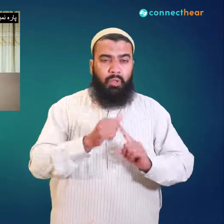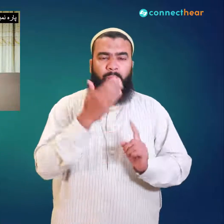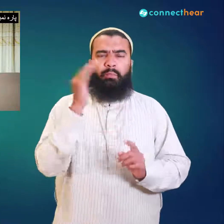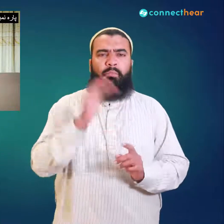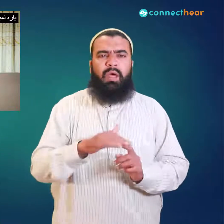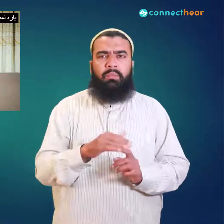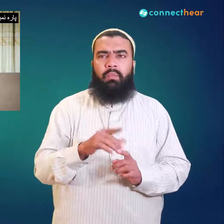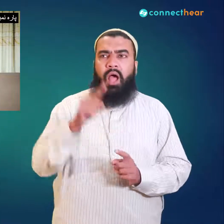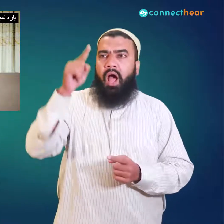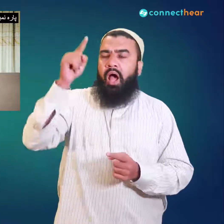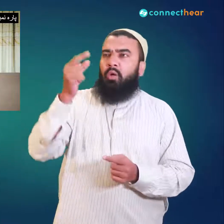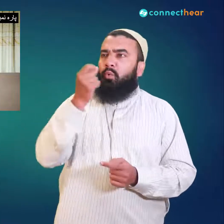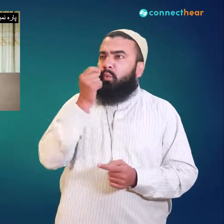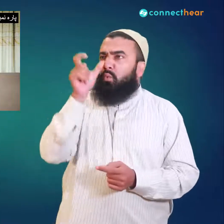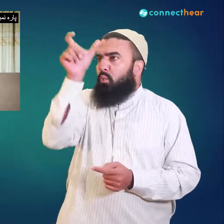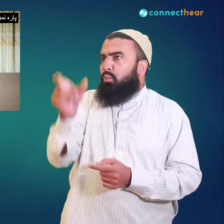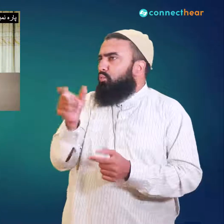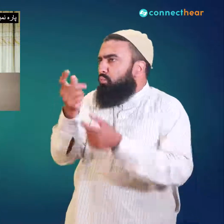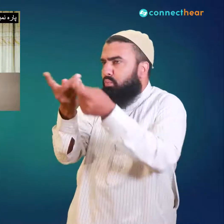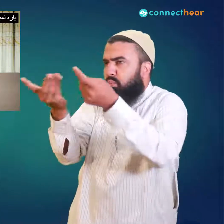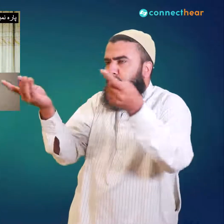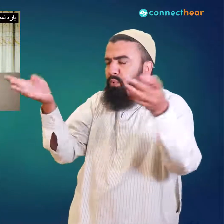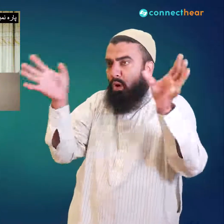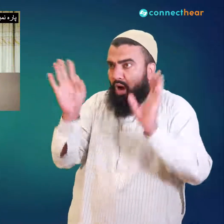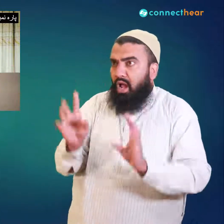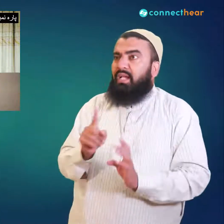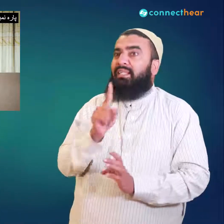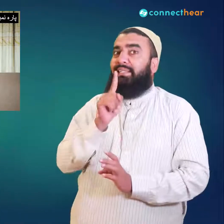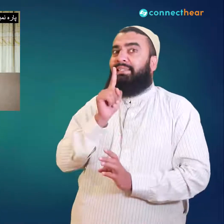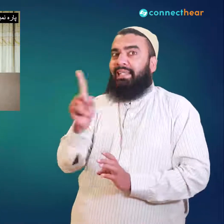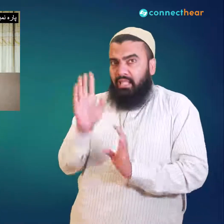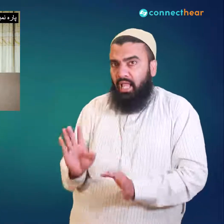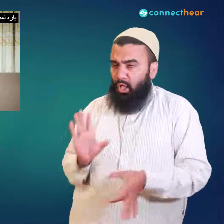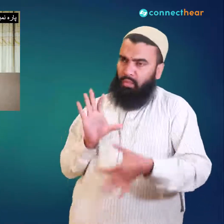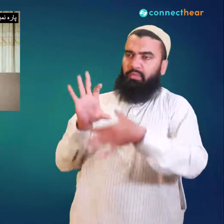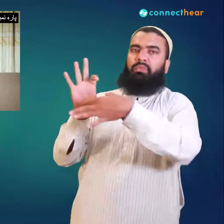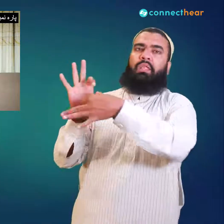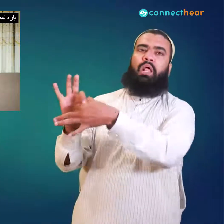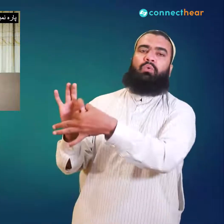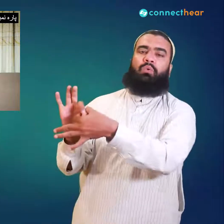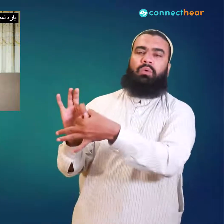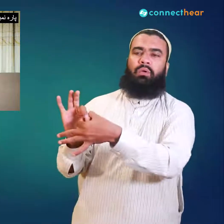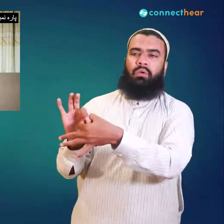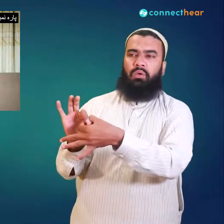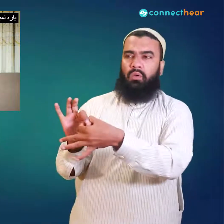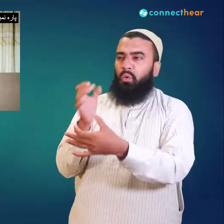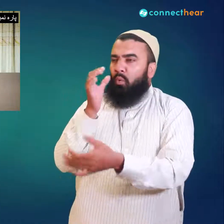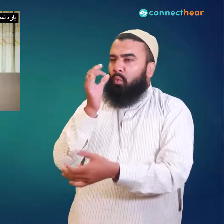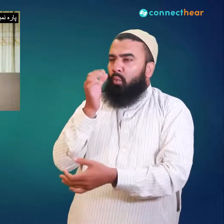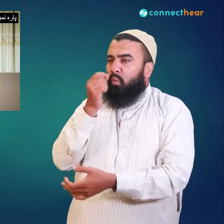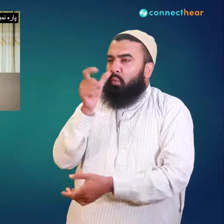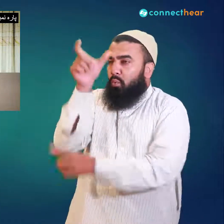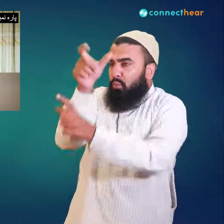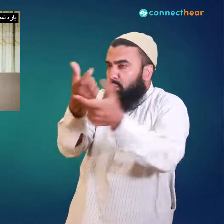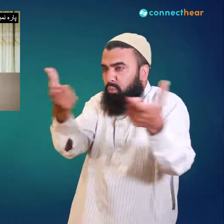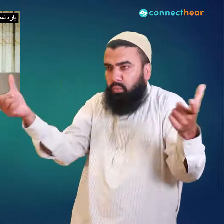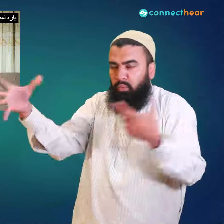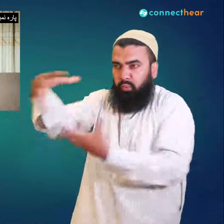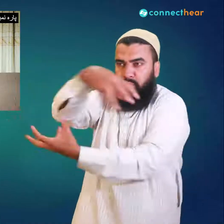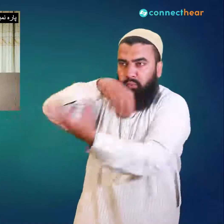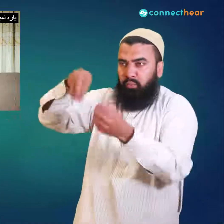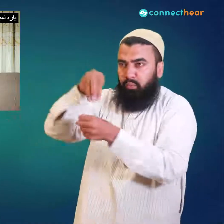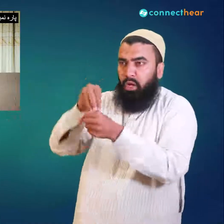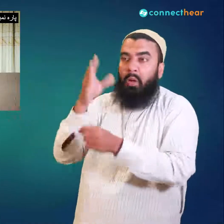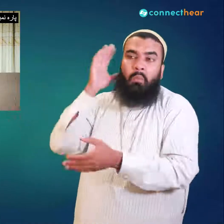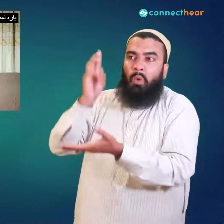جائیں، سچ بولنے والے، امانت دار اور ایک دوسرے کے حقوق کا